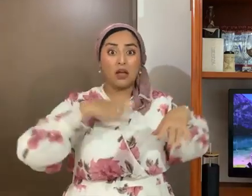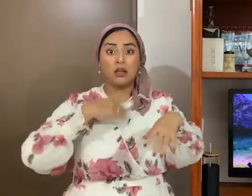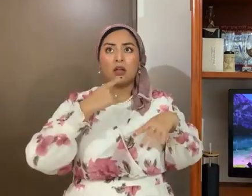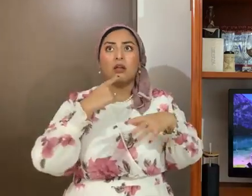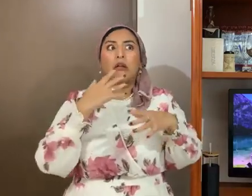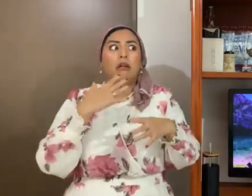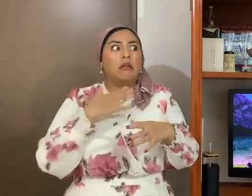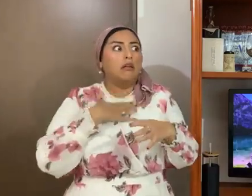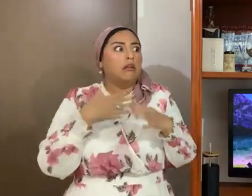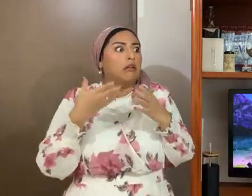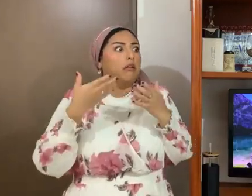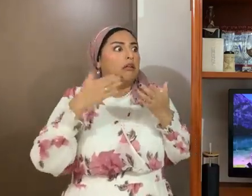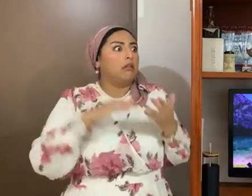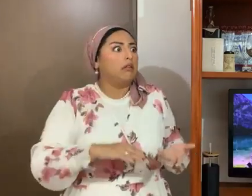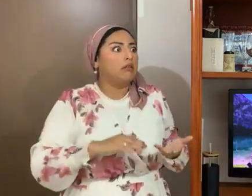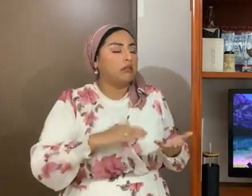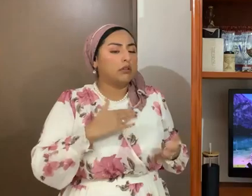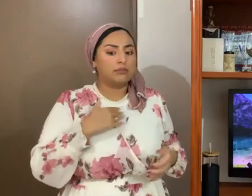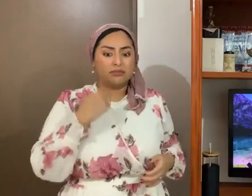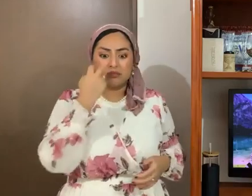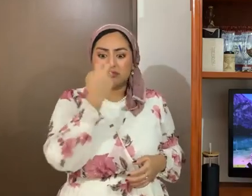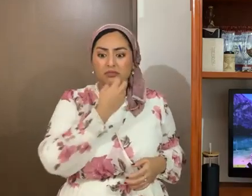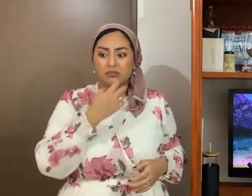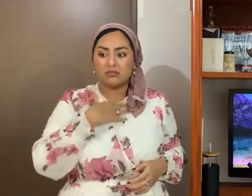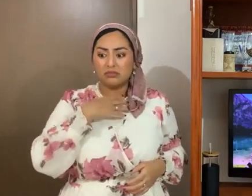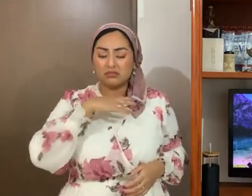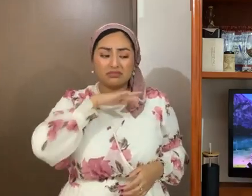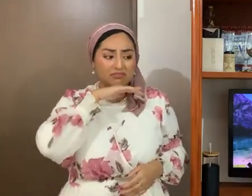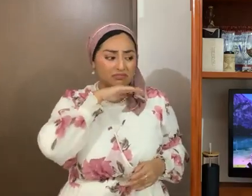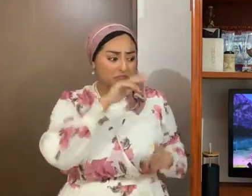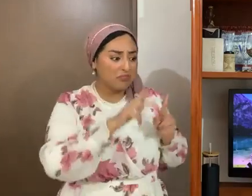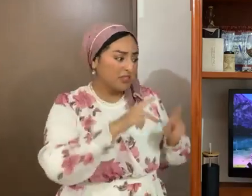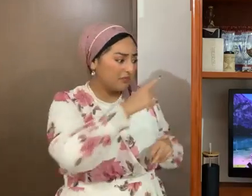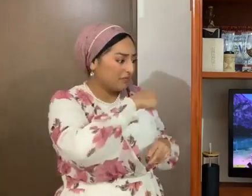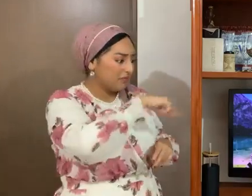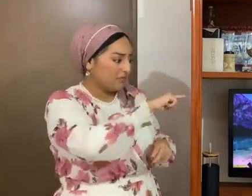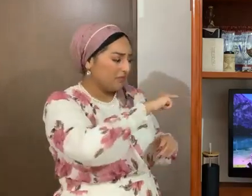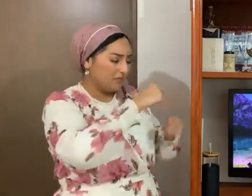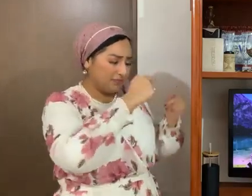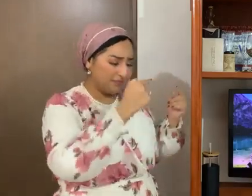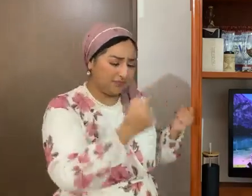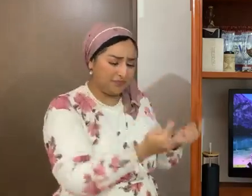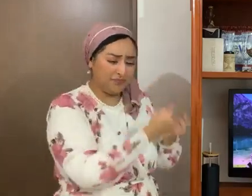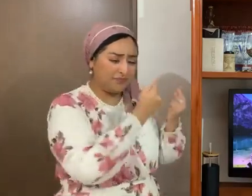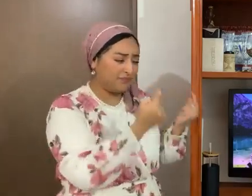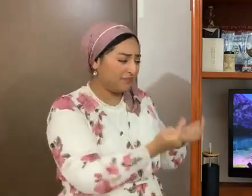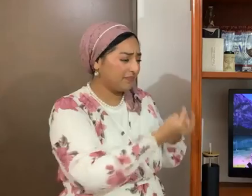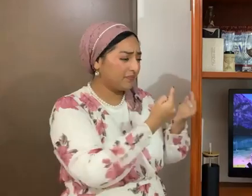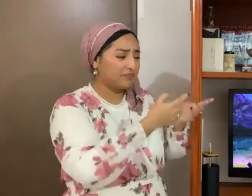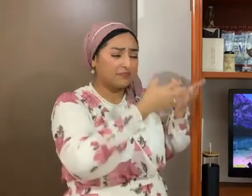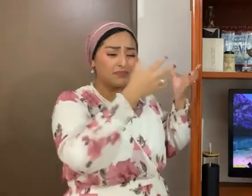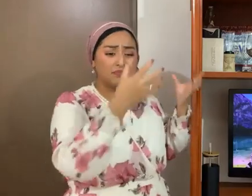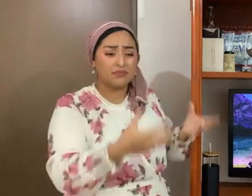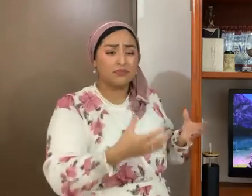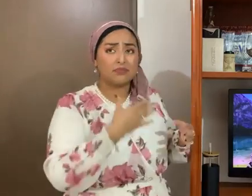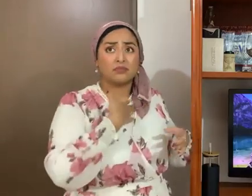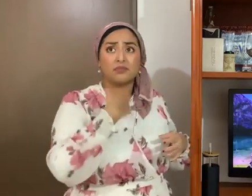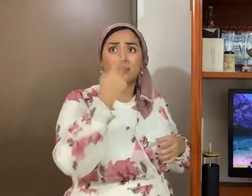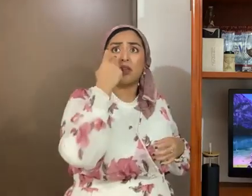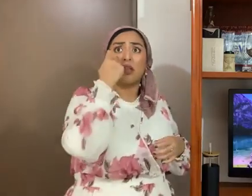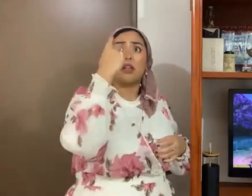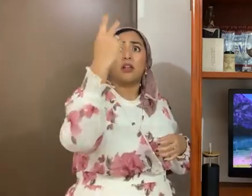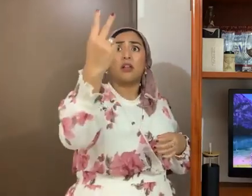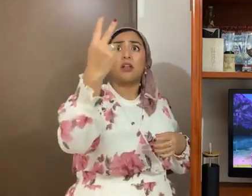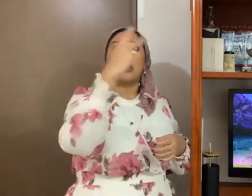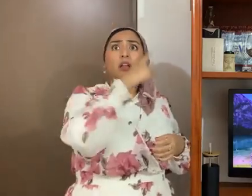soy muerto, porque siendo hombre inmundo de labios y habitando en medio de pueblo que tiene labios inmundos, han visto mis ojos al